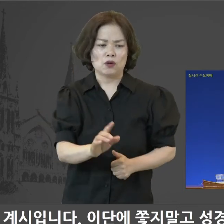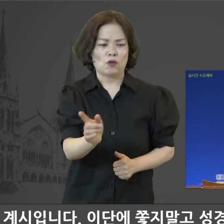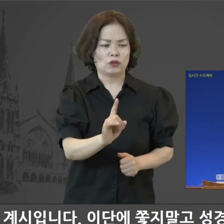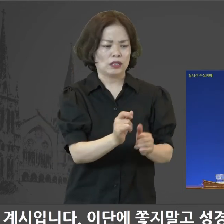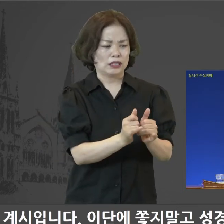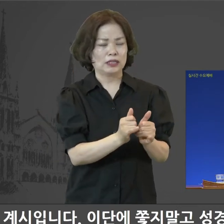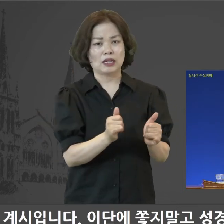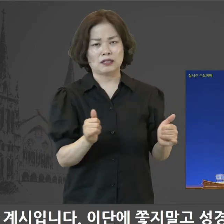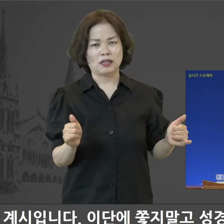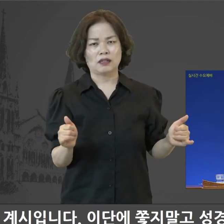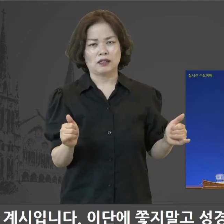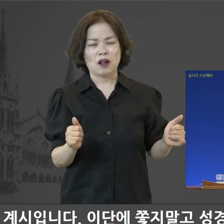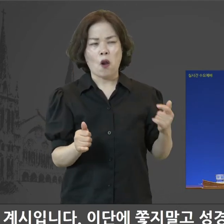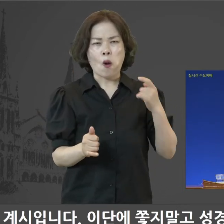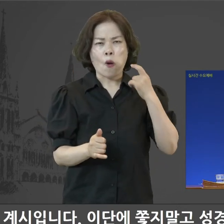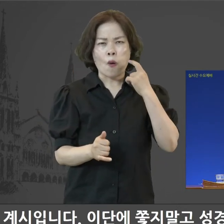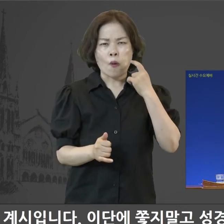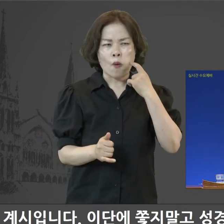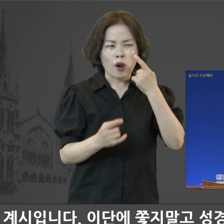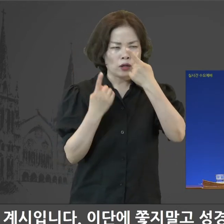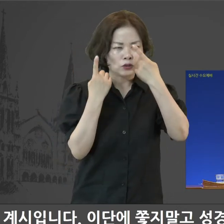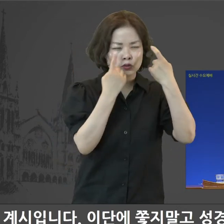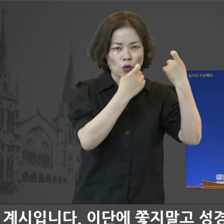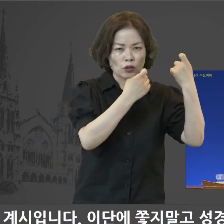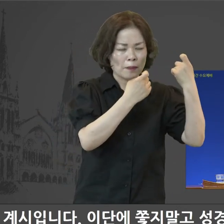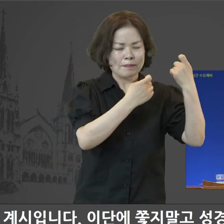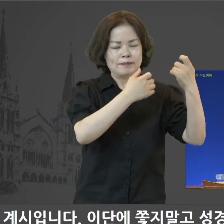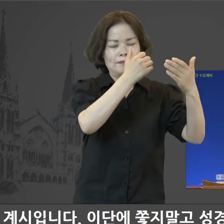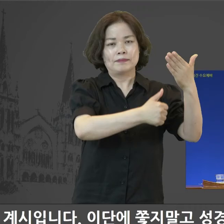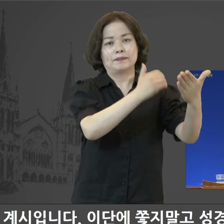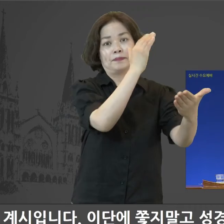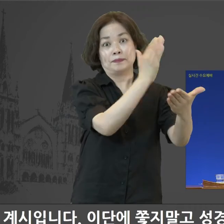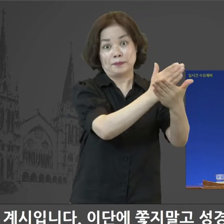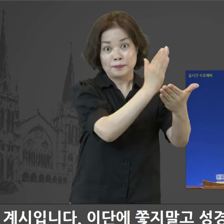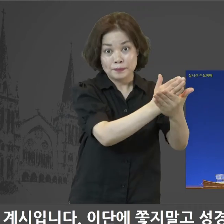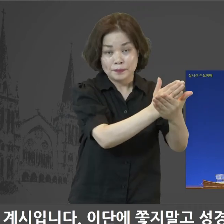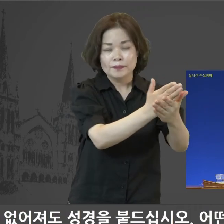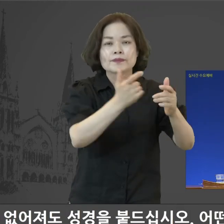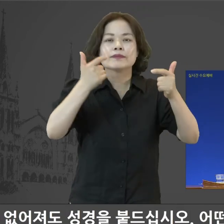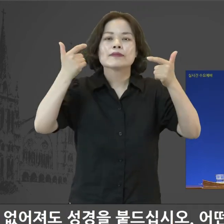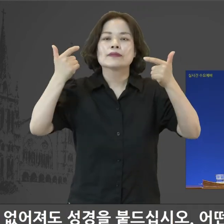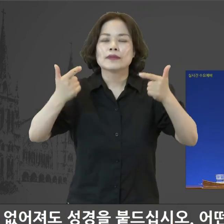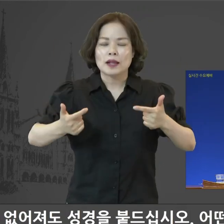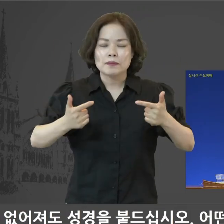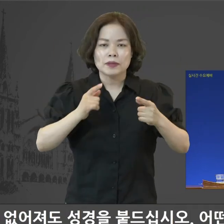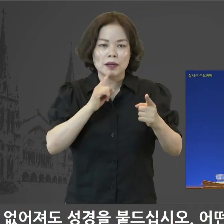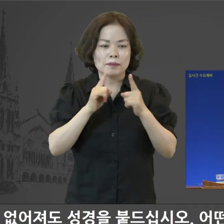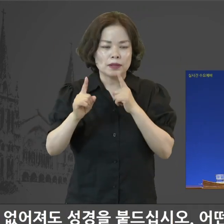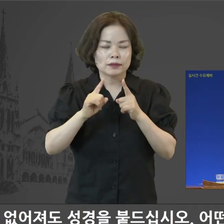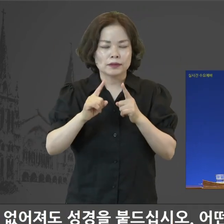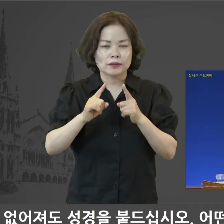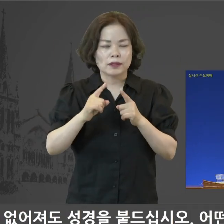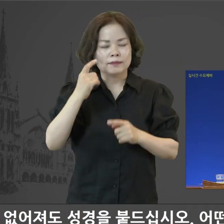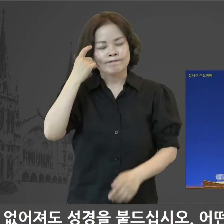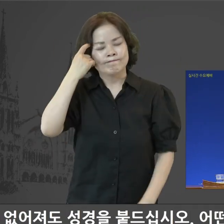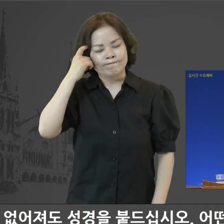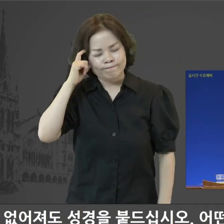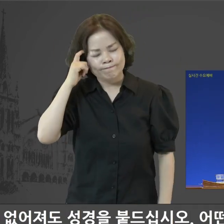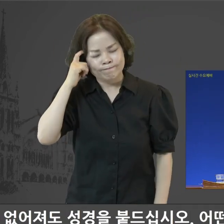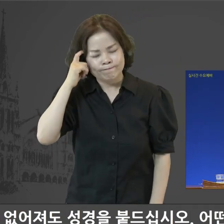어떠한 인간의 거짓 예언에도 미혹되지 않도록 날마다 말씀을